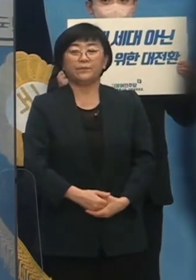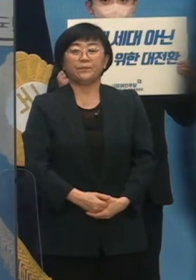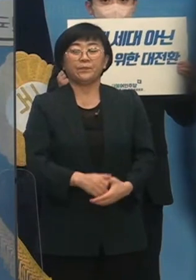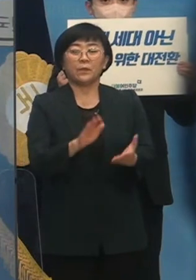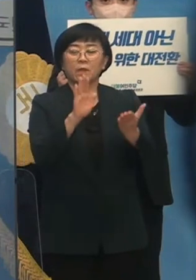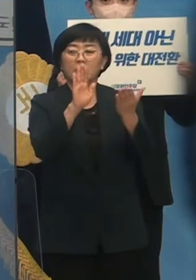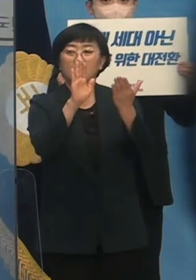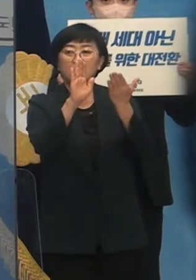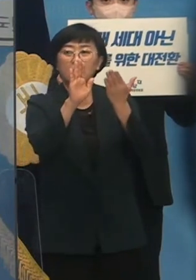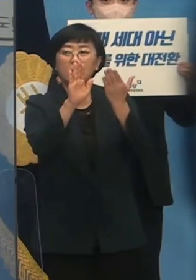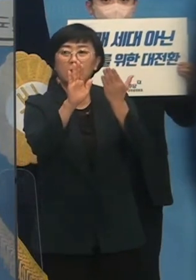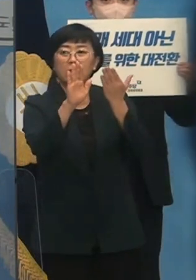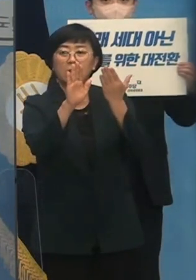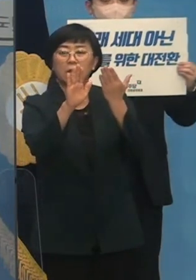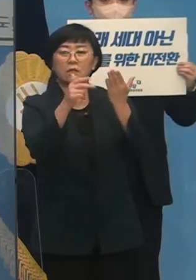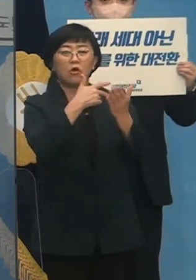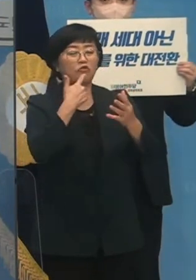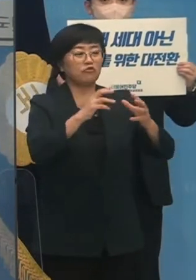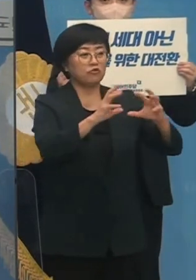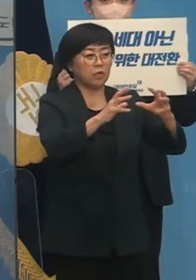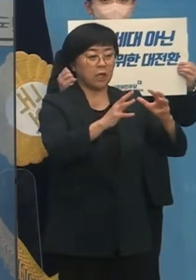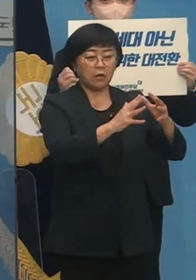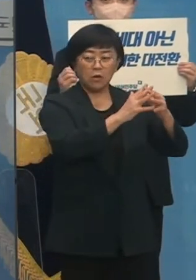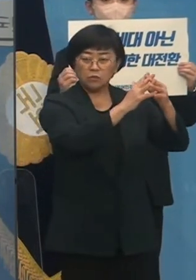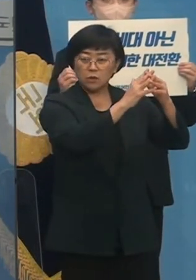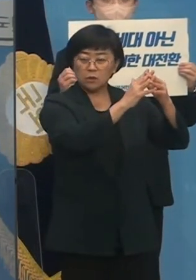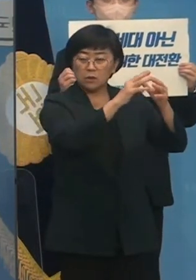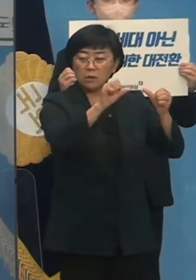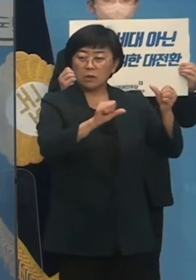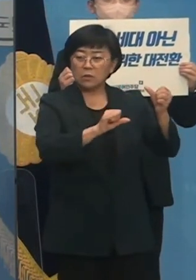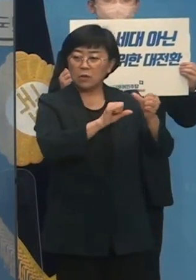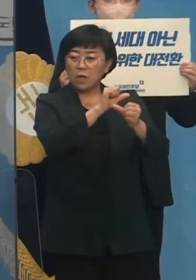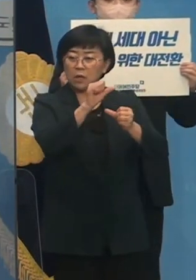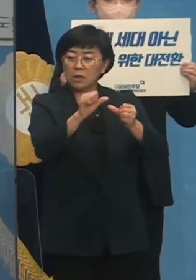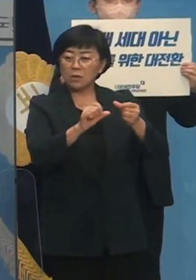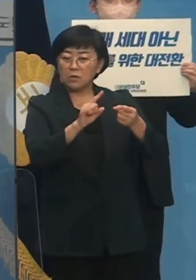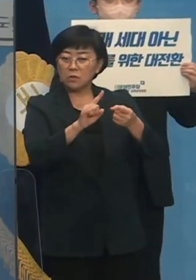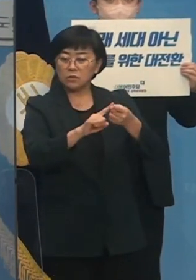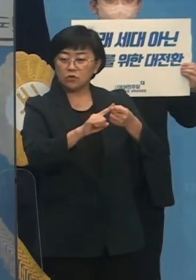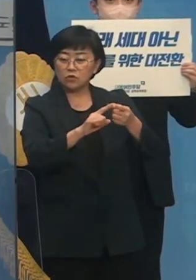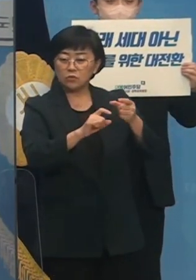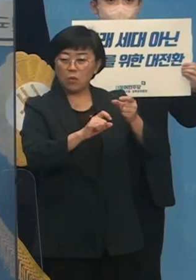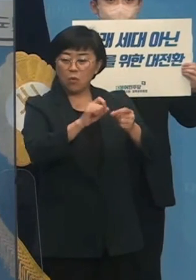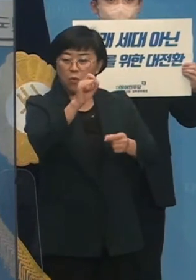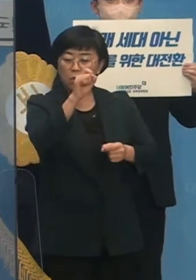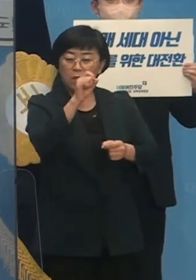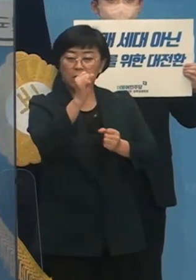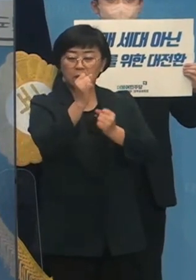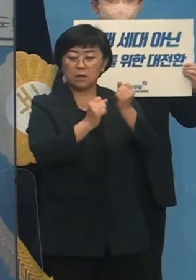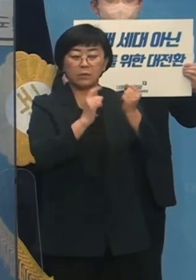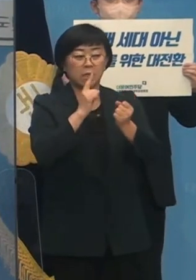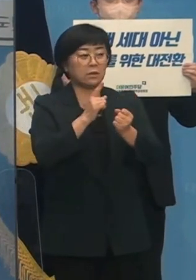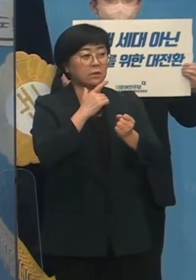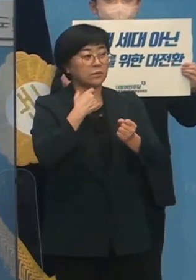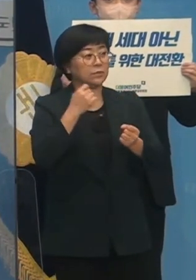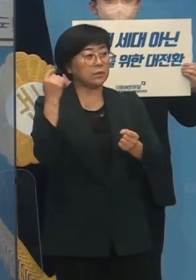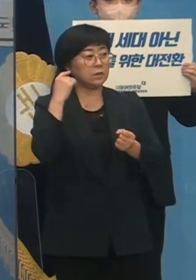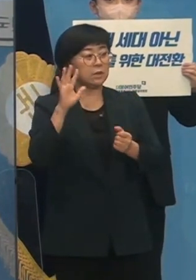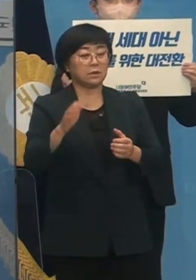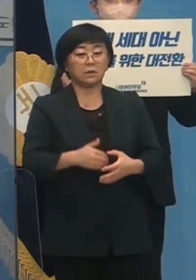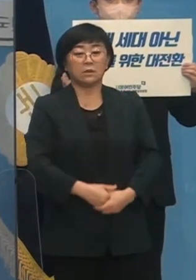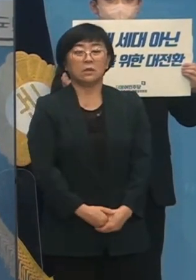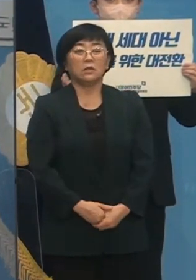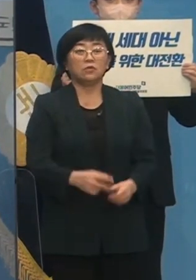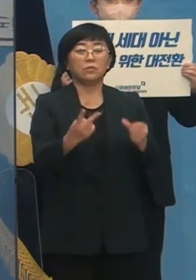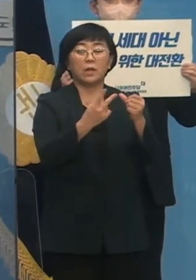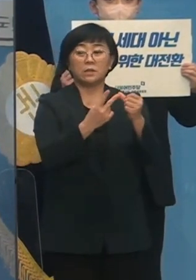미국, 일본, 영국의 건물 평균 수명은 모두 100년에 가깝다는 점을 말씀드리고 싶습니다. 두